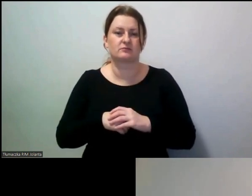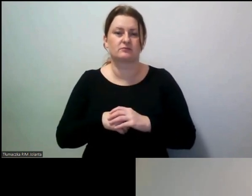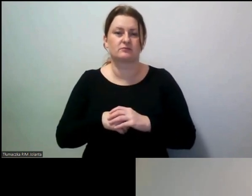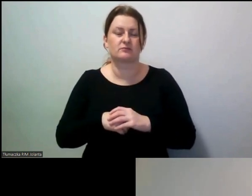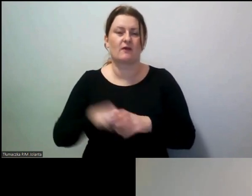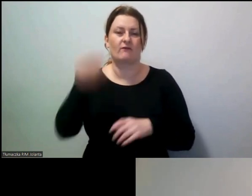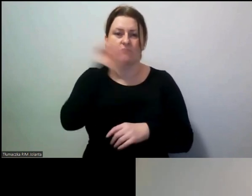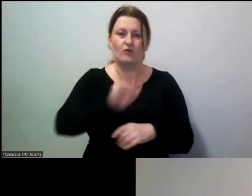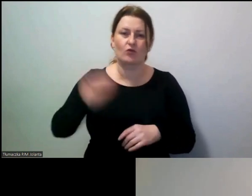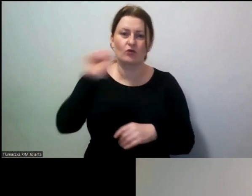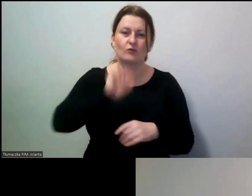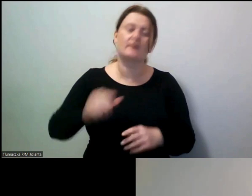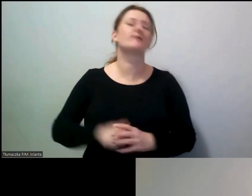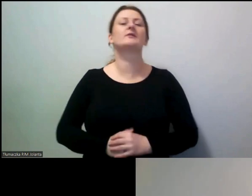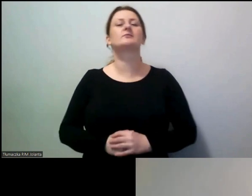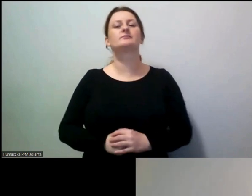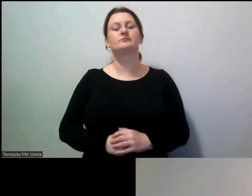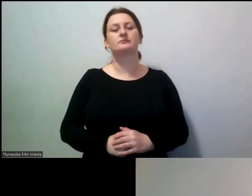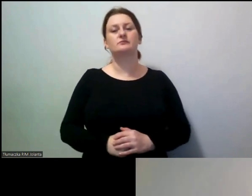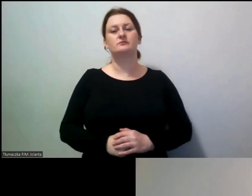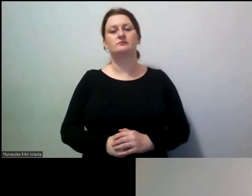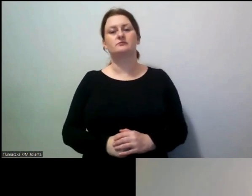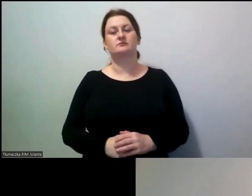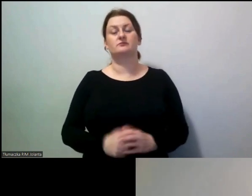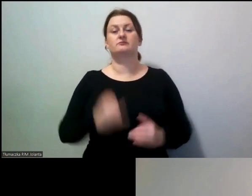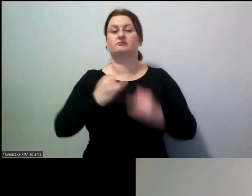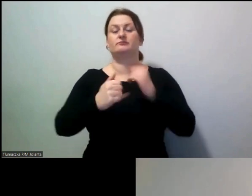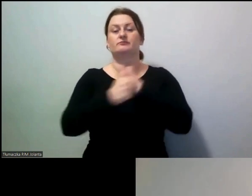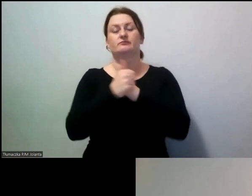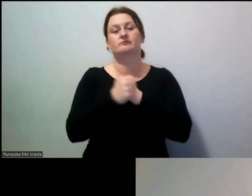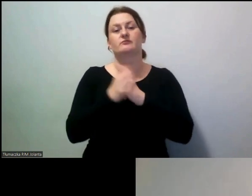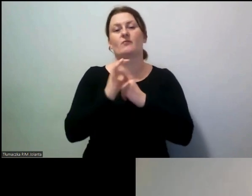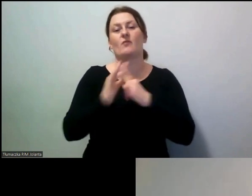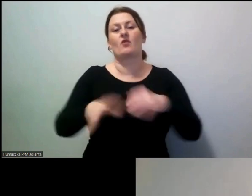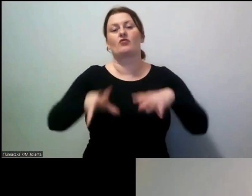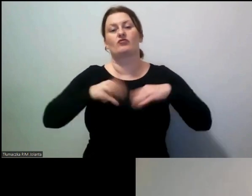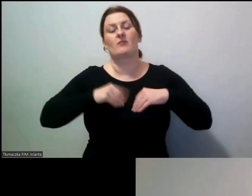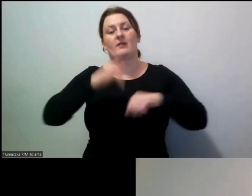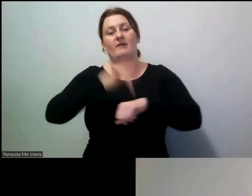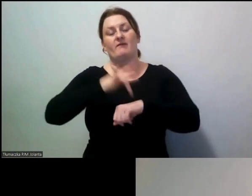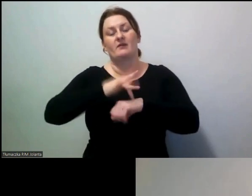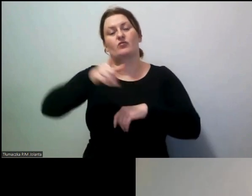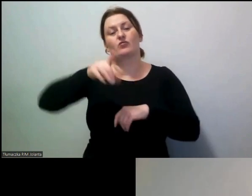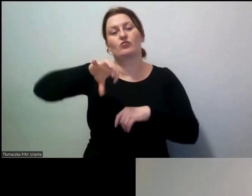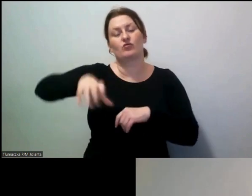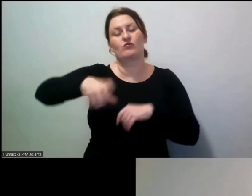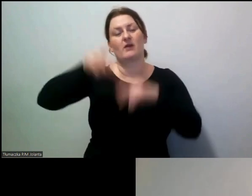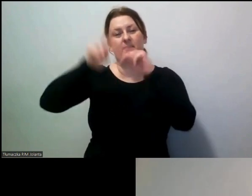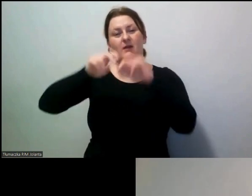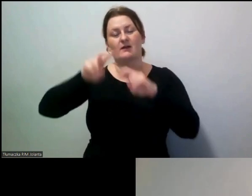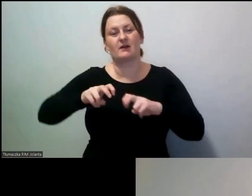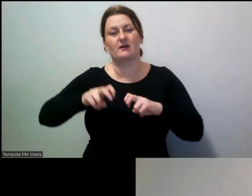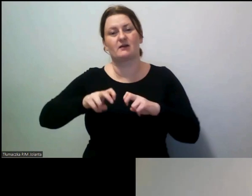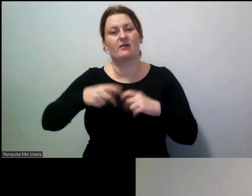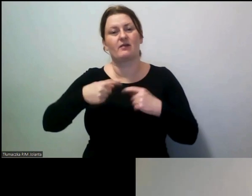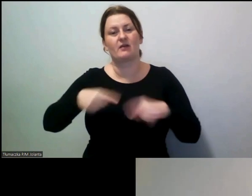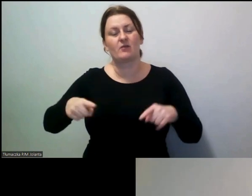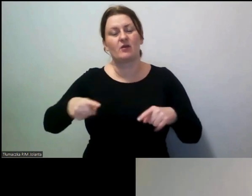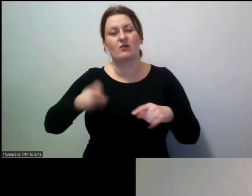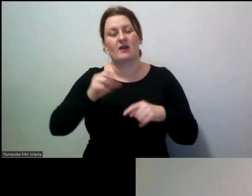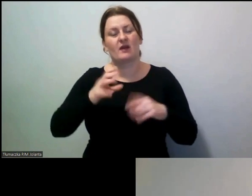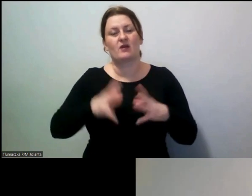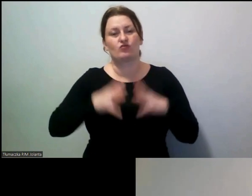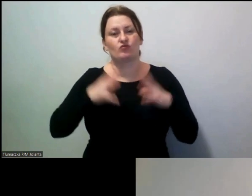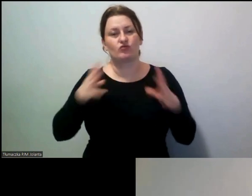we Wrocławiu. I jeżeli chodzi tutaj o otrzymane wyniki, ta grupa badana nie była taka duża z